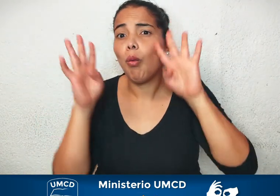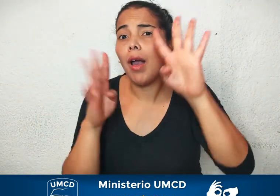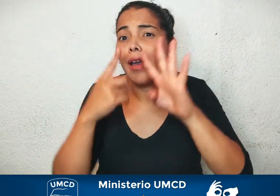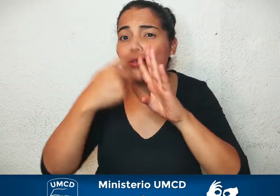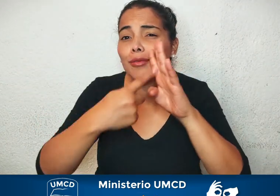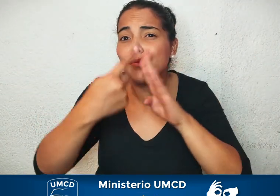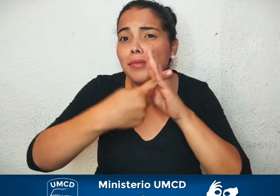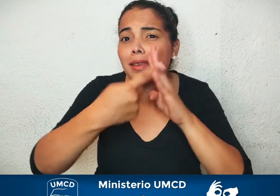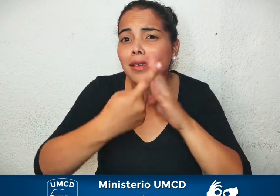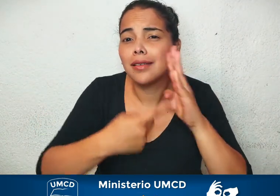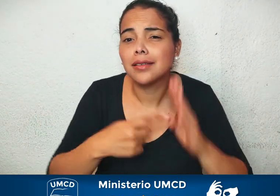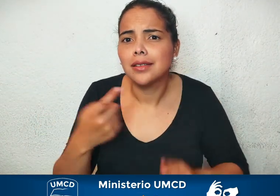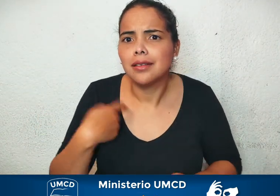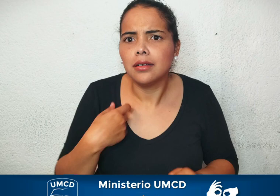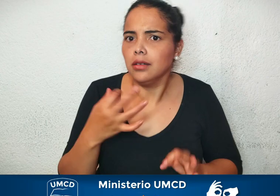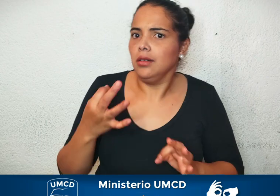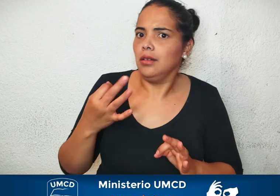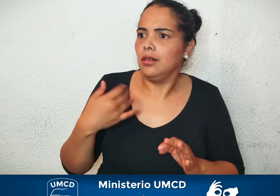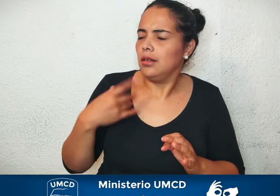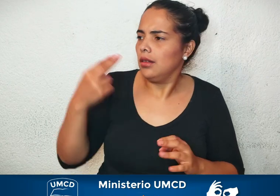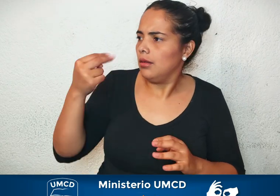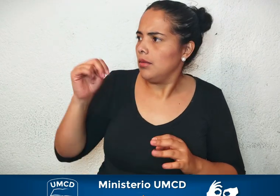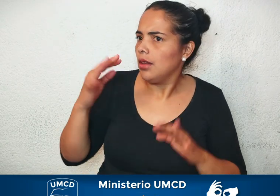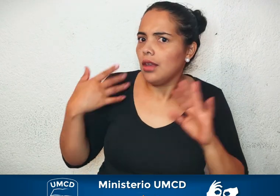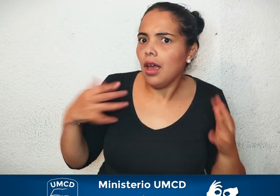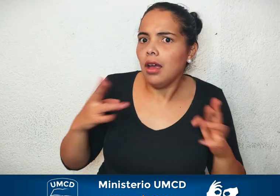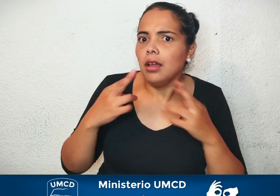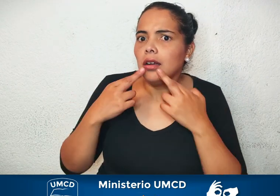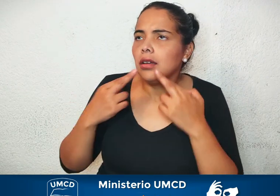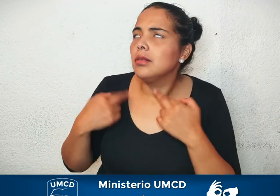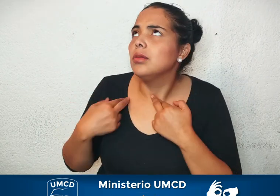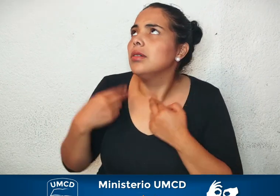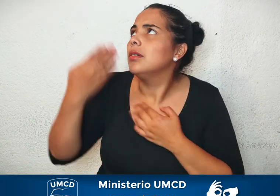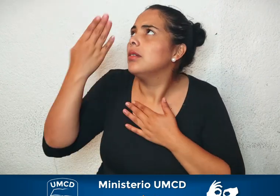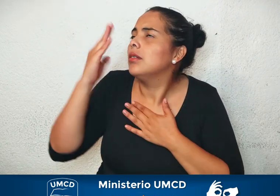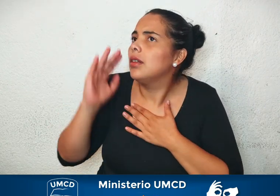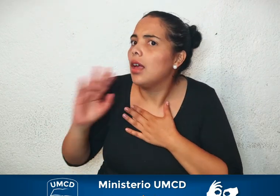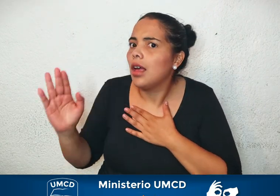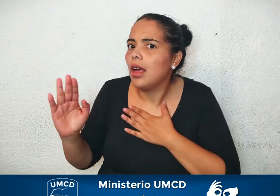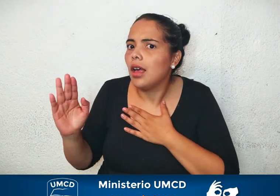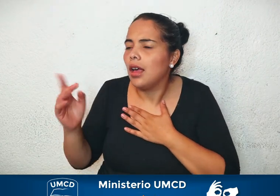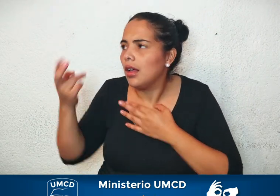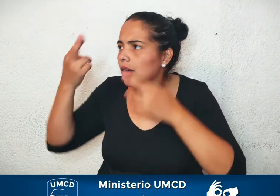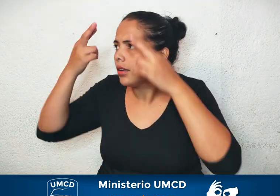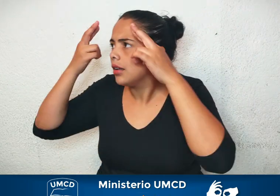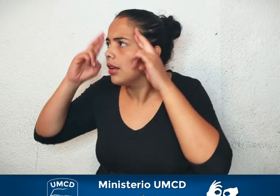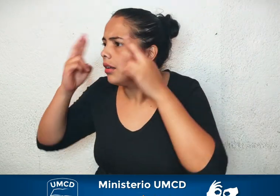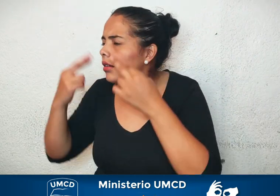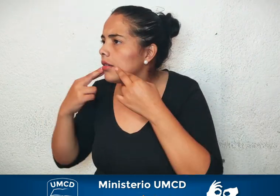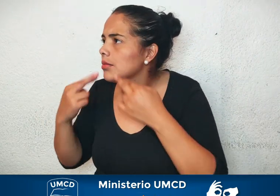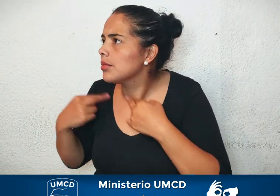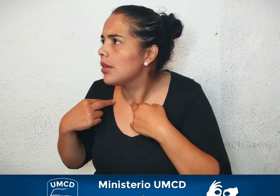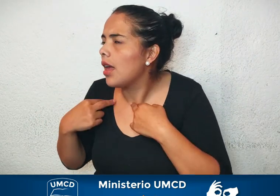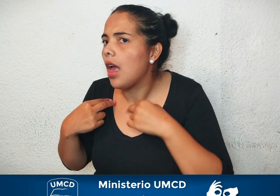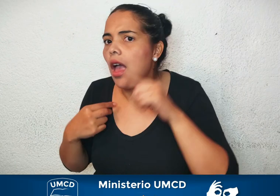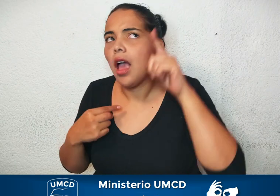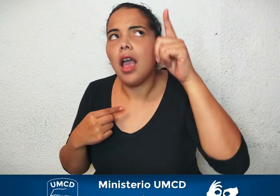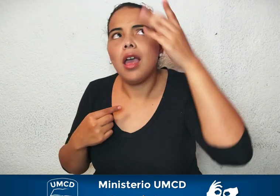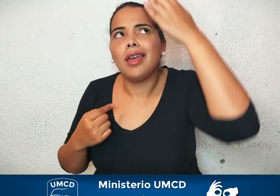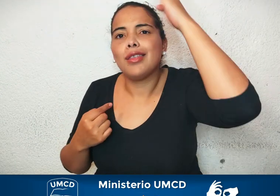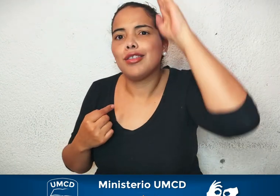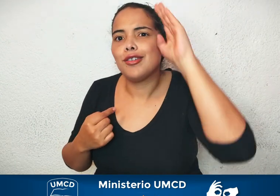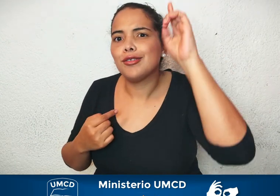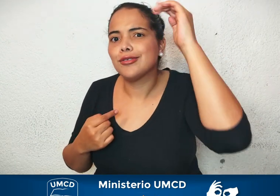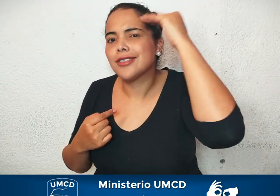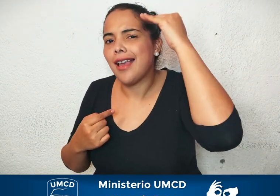4 meses, y escuchó por fin la respuesta de parte del rey que tanto anhelaba.